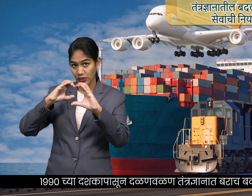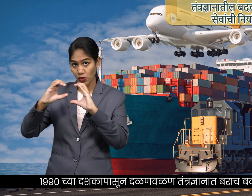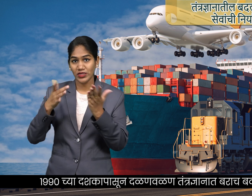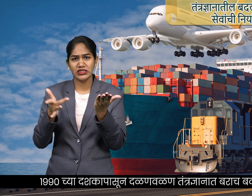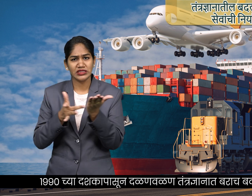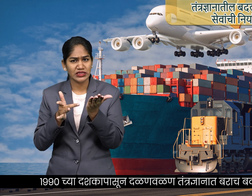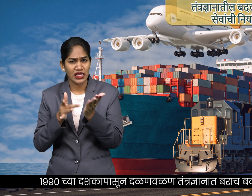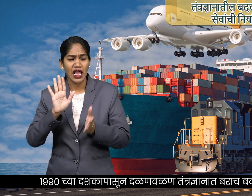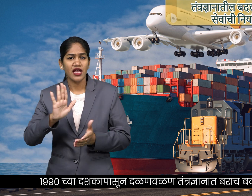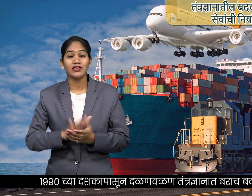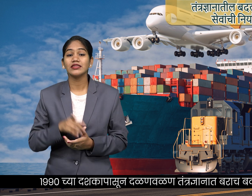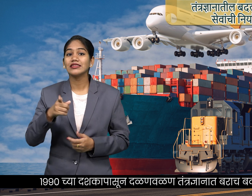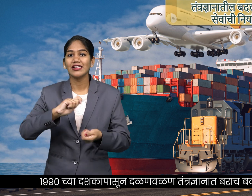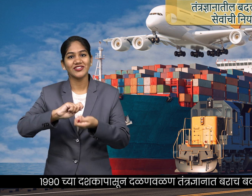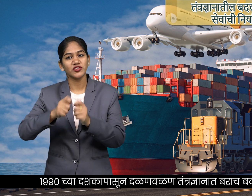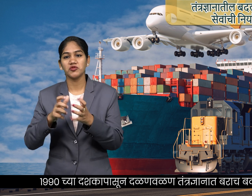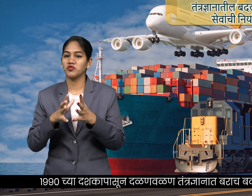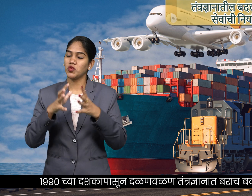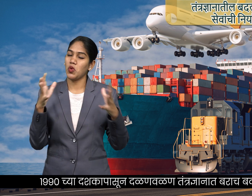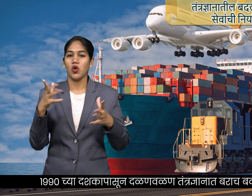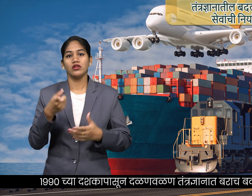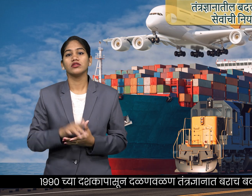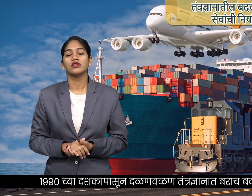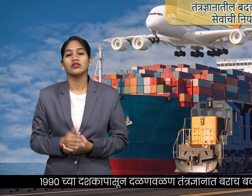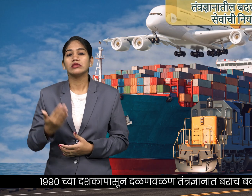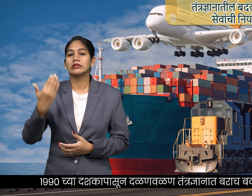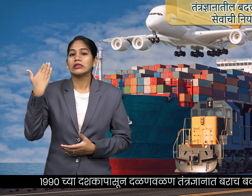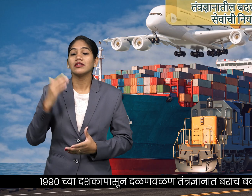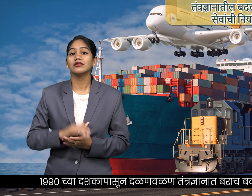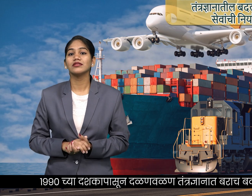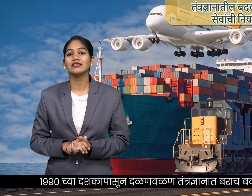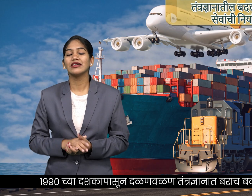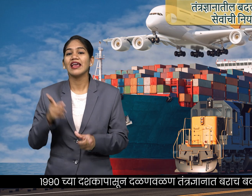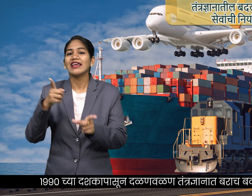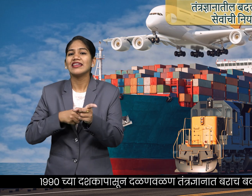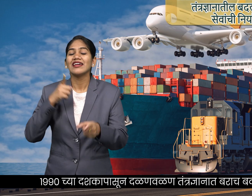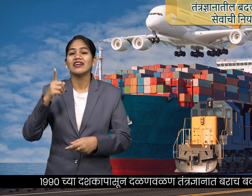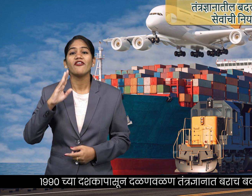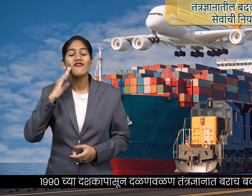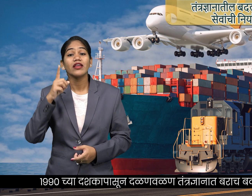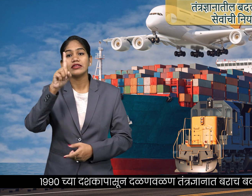1990च्या दशकांपासून दळणवळण तंत्रज्ञानात बराच बदल झाला आहे.